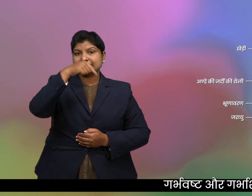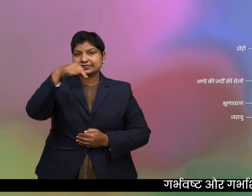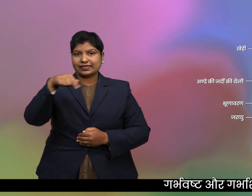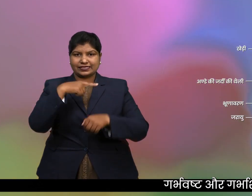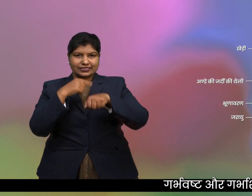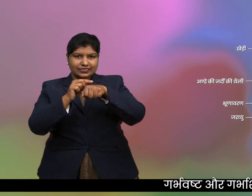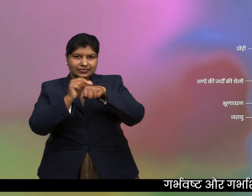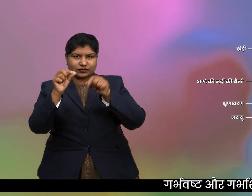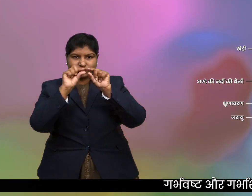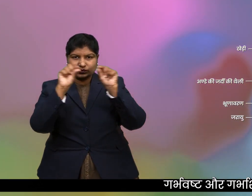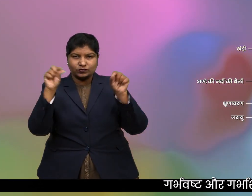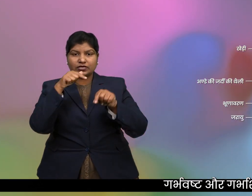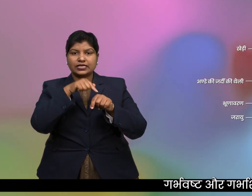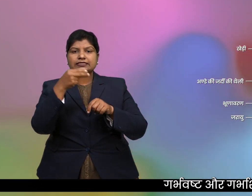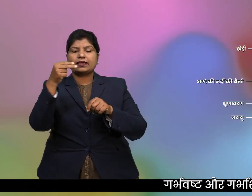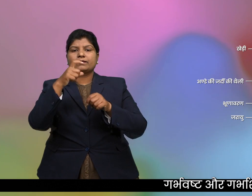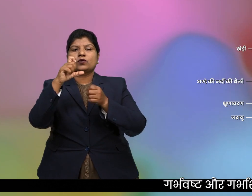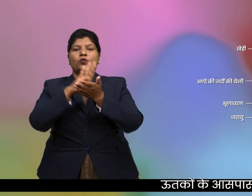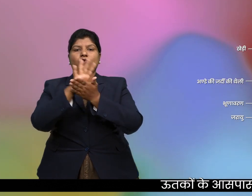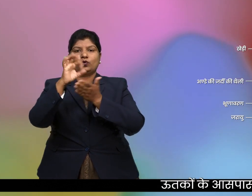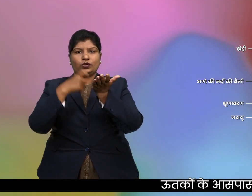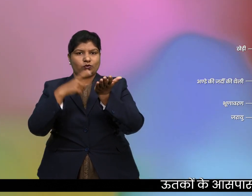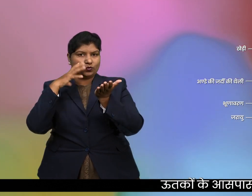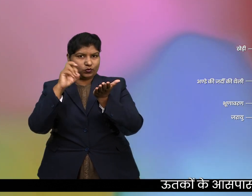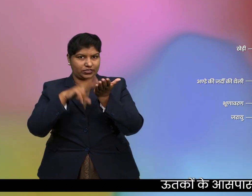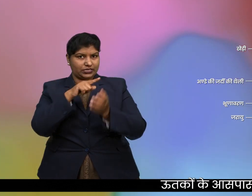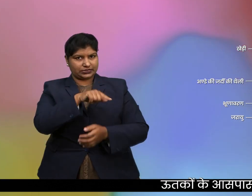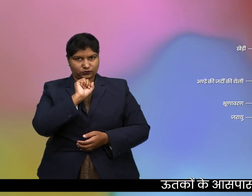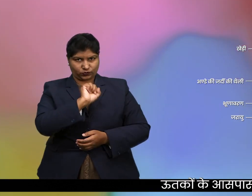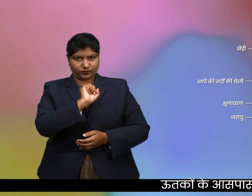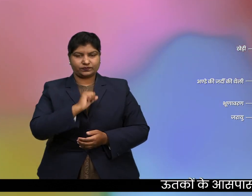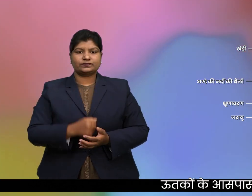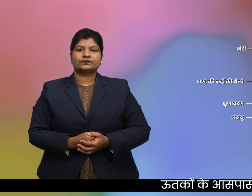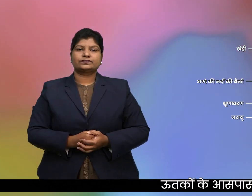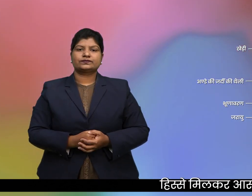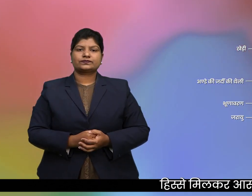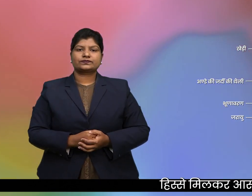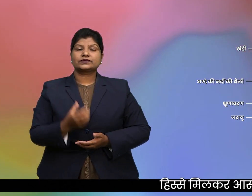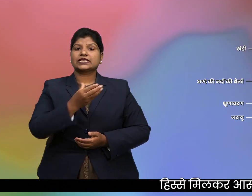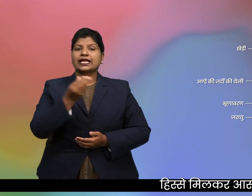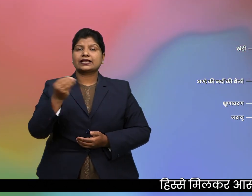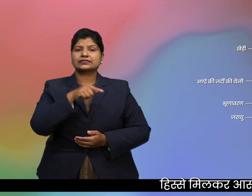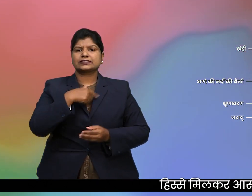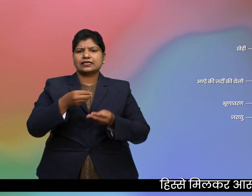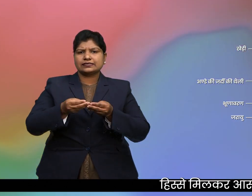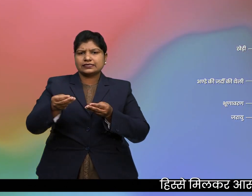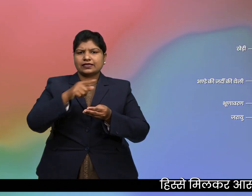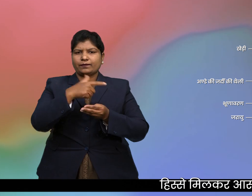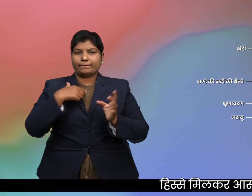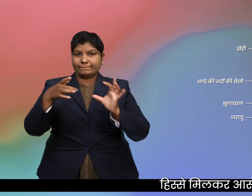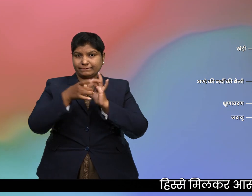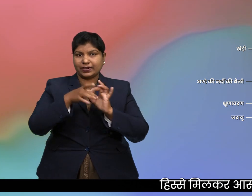गर्भवष्ट और गर्भाशय ऊतकों के आसपास के हिस्से